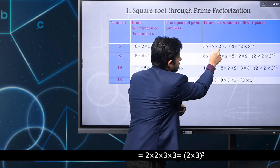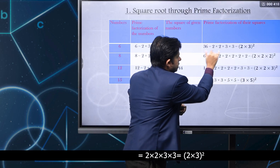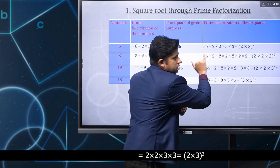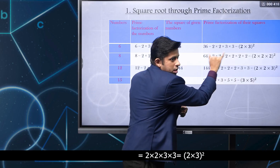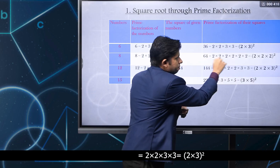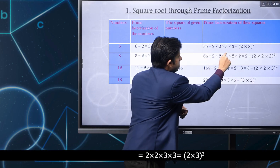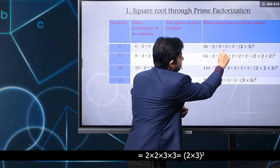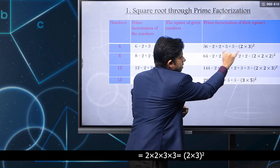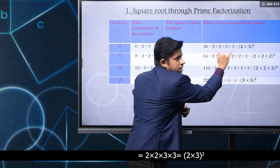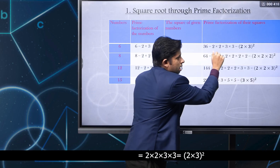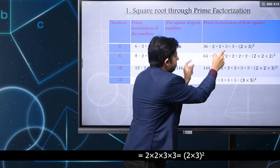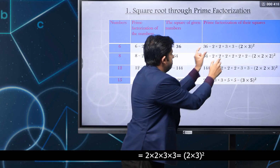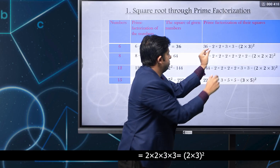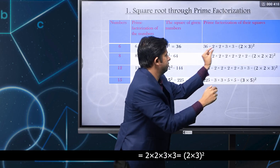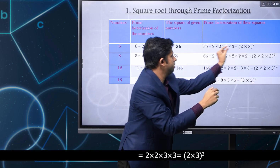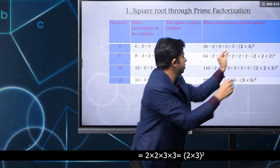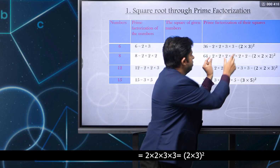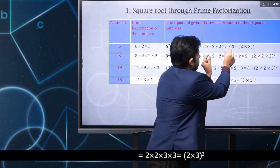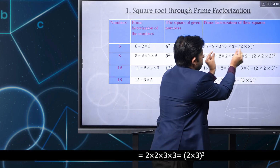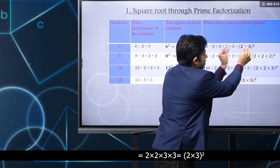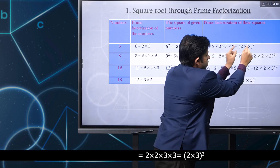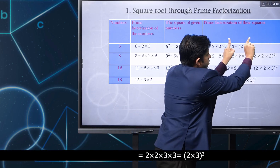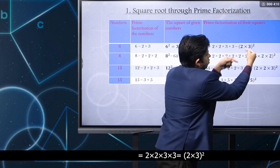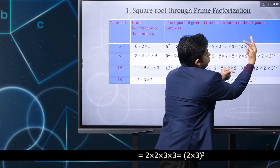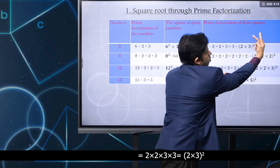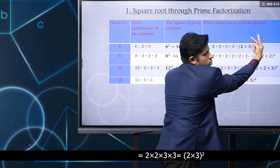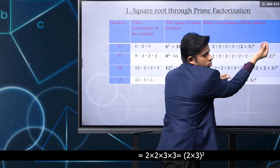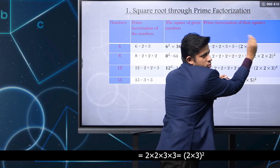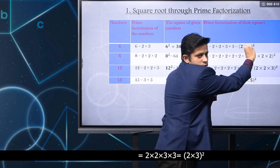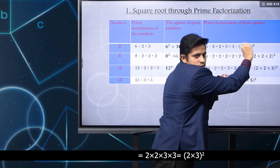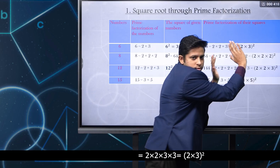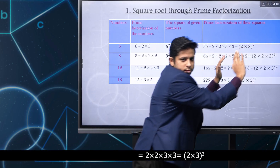3 बरोबर कंसामध्ये 2 गुणिले 3 कंसाच्या बाहेर 2.